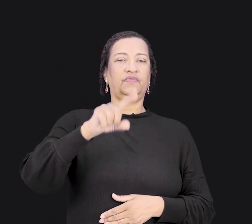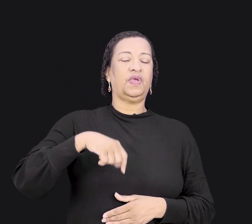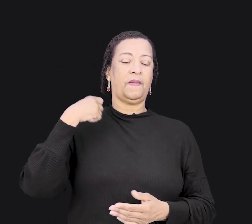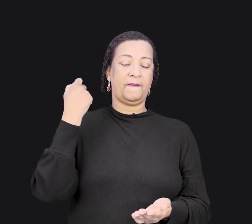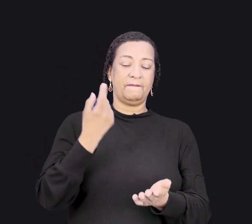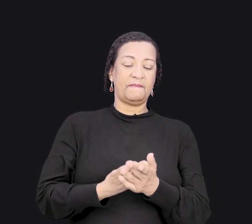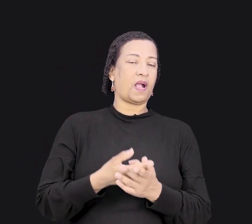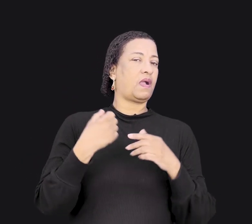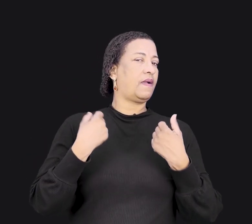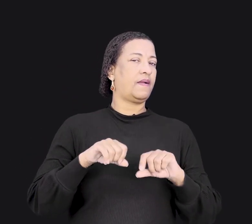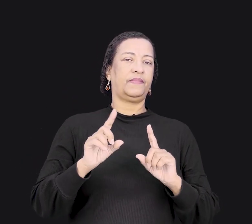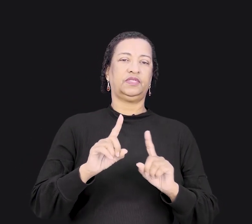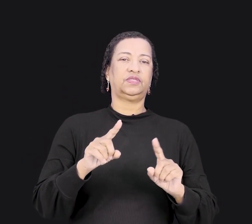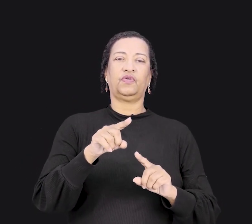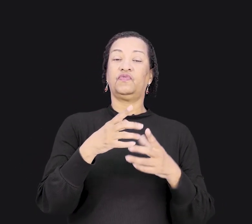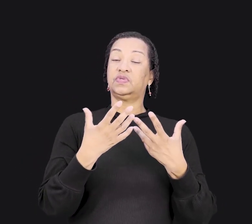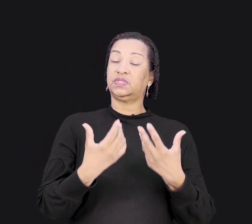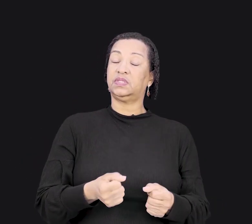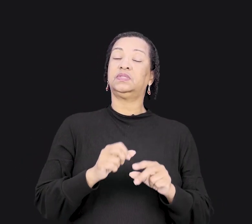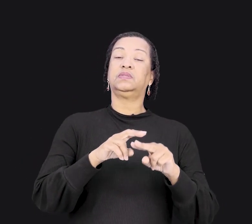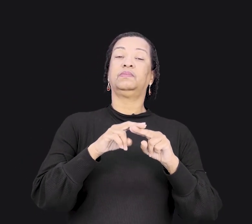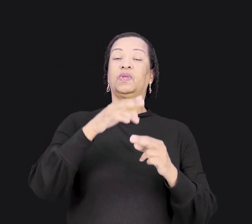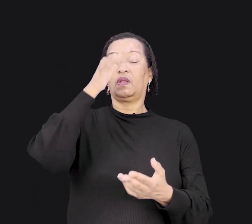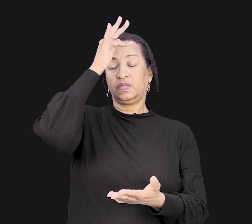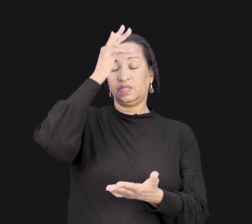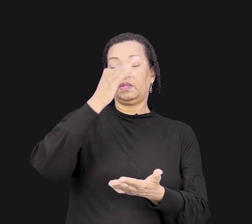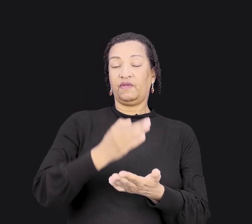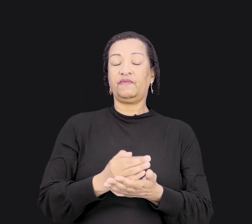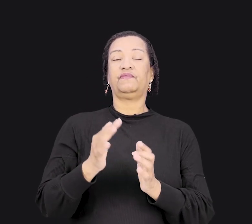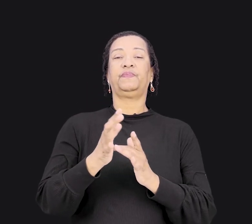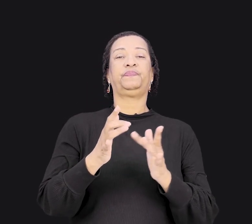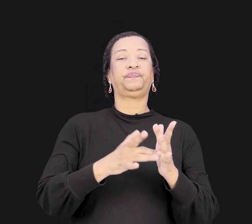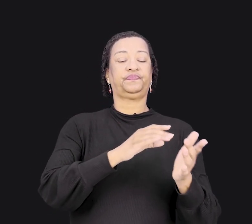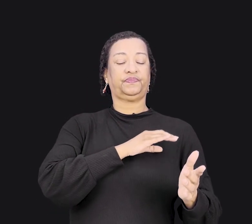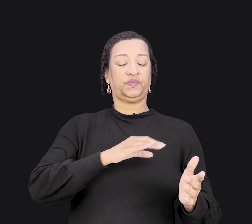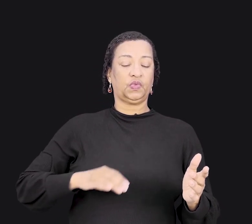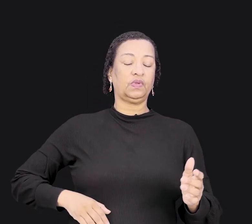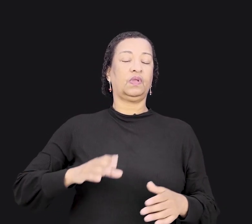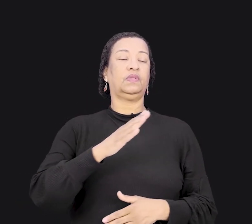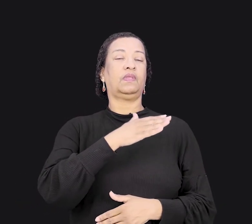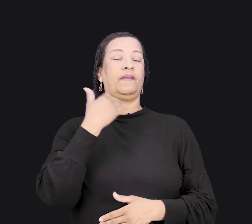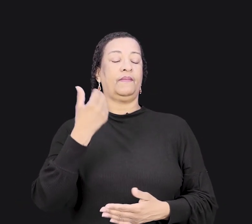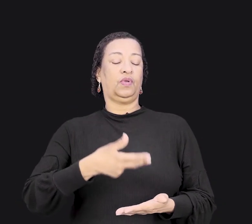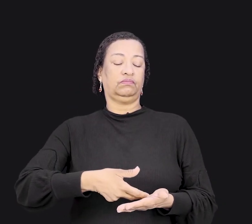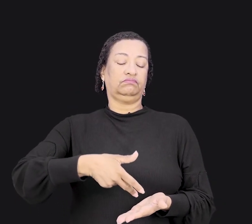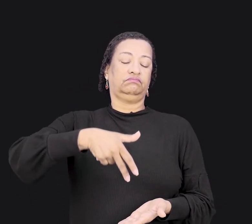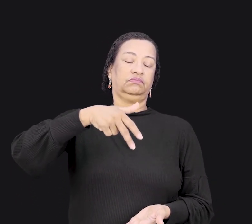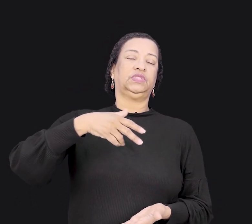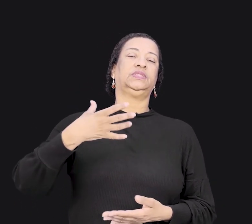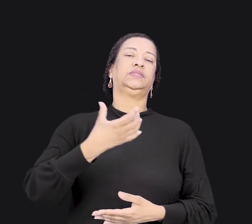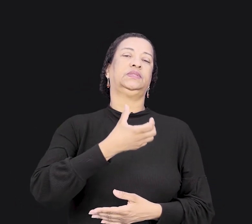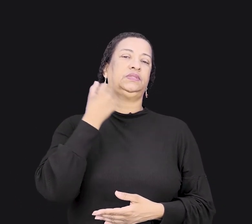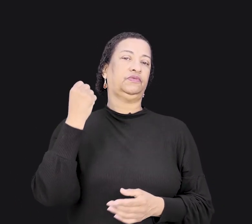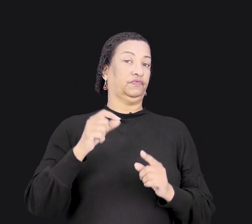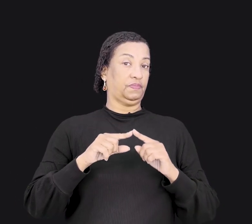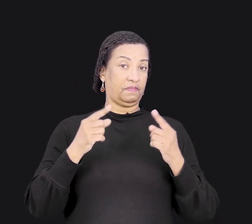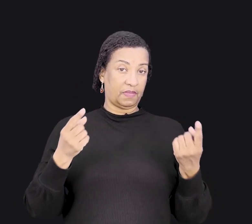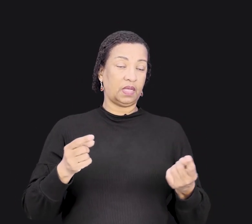isso. Você aceita a salvação pela fé. A fé em Jesus Cristo e na sua morte e ressurreição salva. Mas, como já